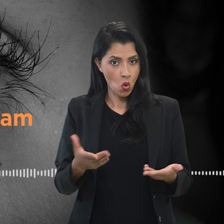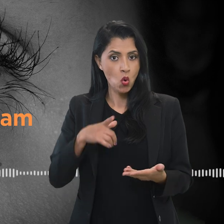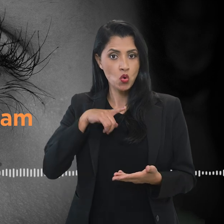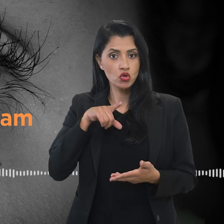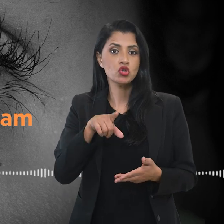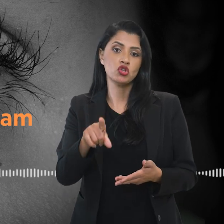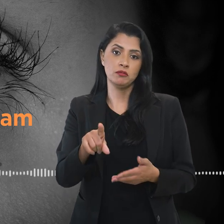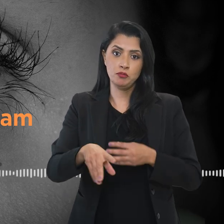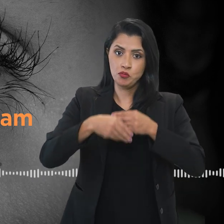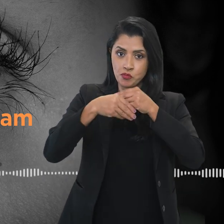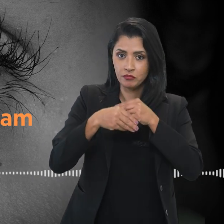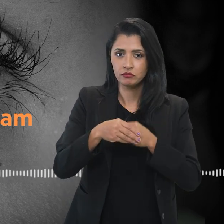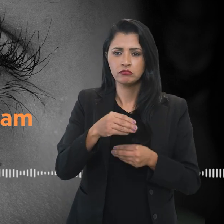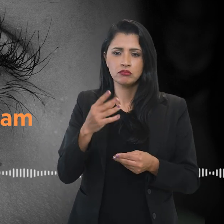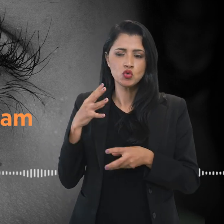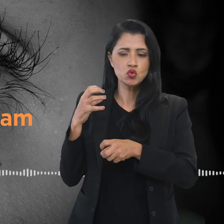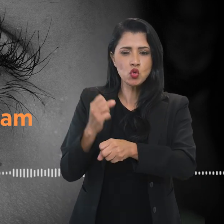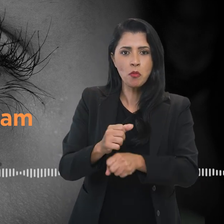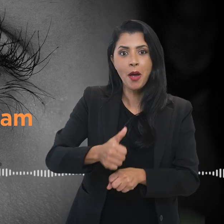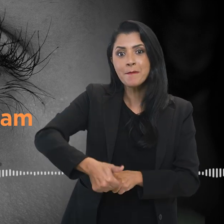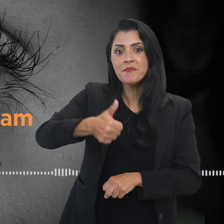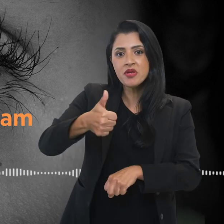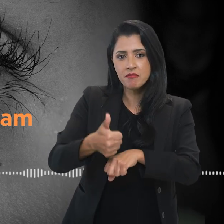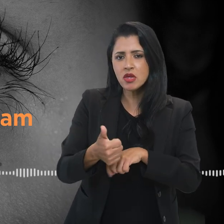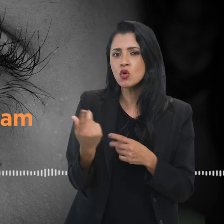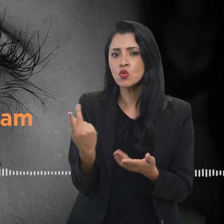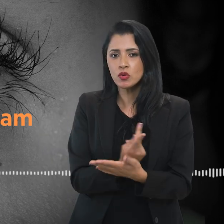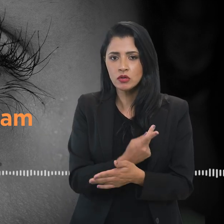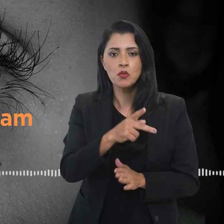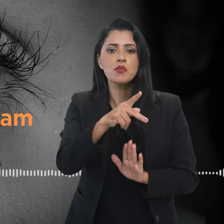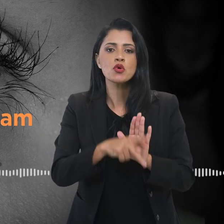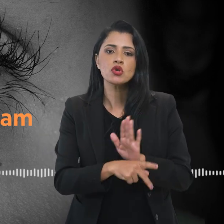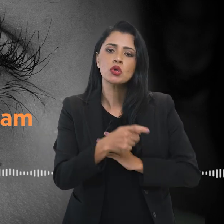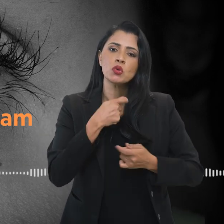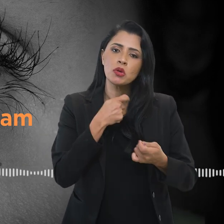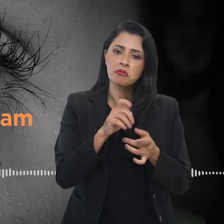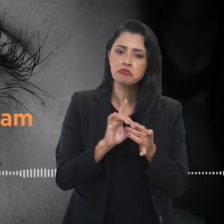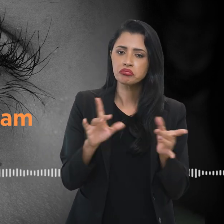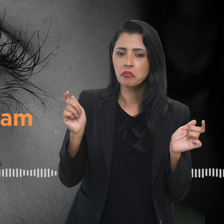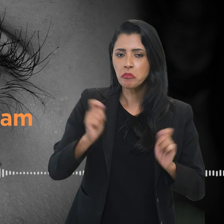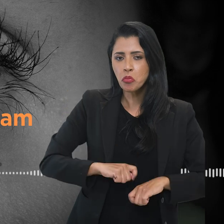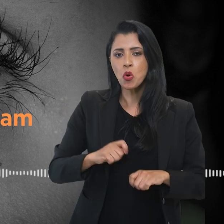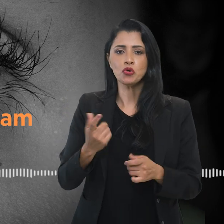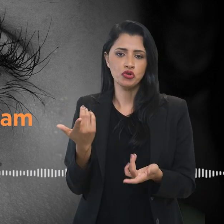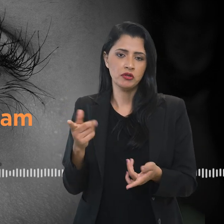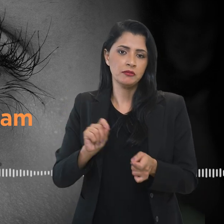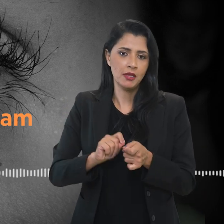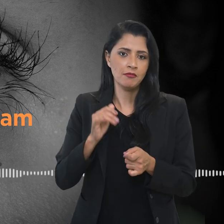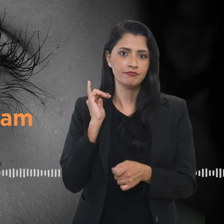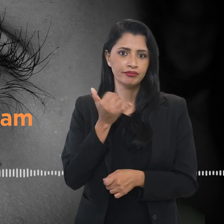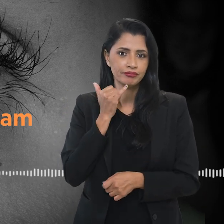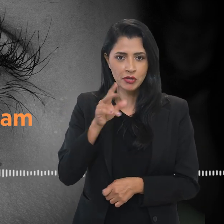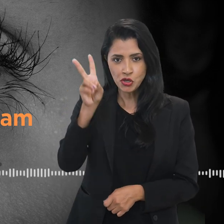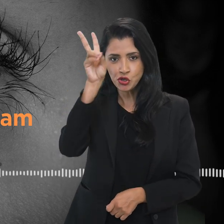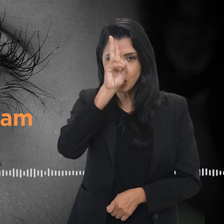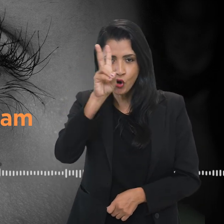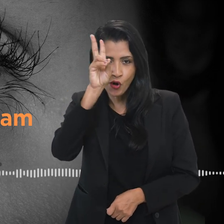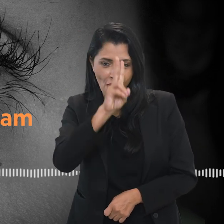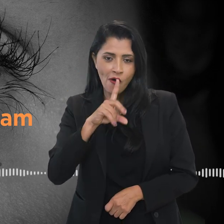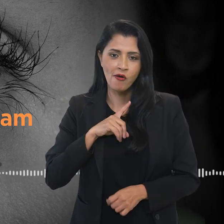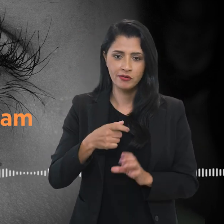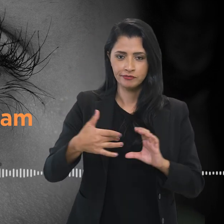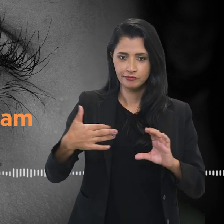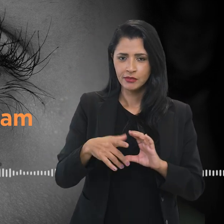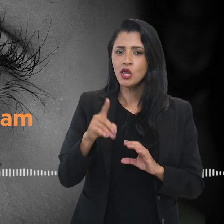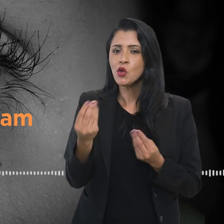a gente faz um balanço sobre a primeira temporada. E fala sobre o projeto jornalístico que permitiu Histórias Raras. E, claro, dá alguns spoilers